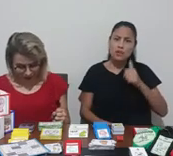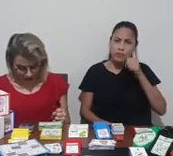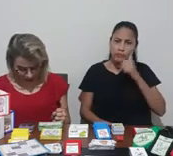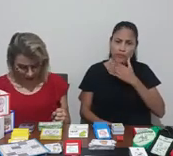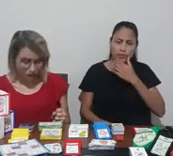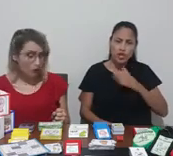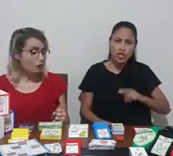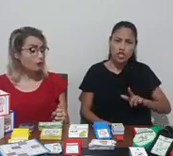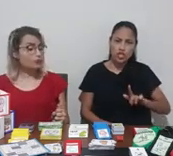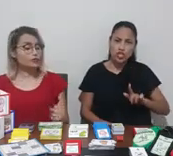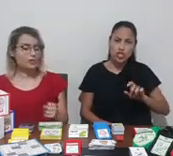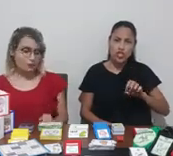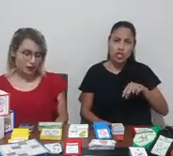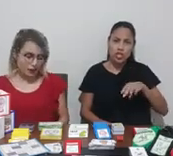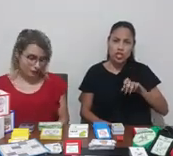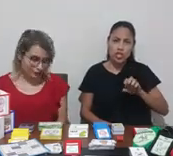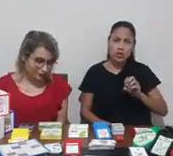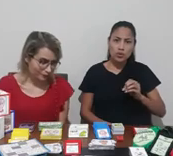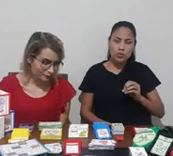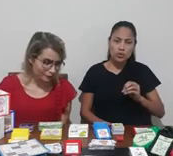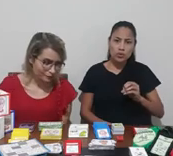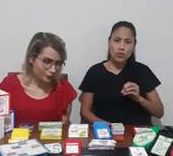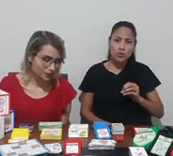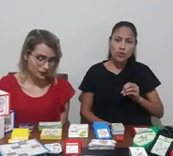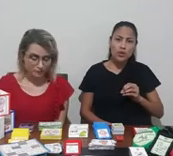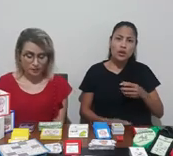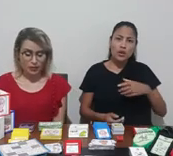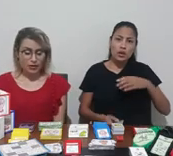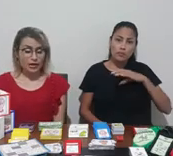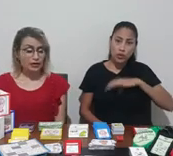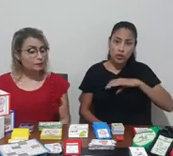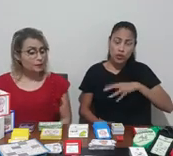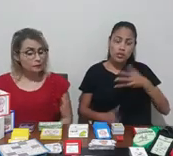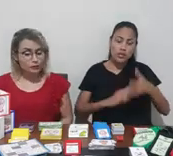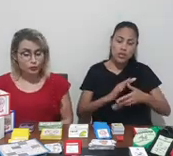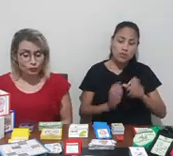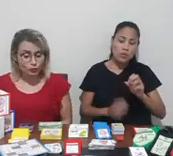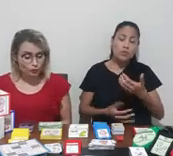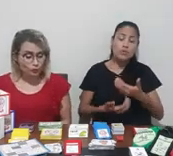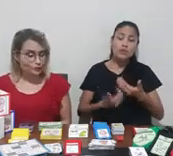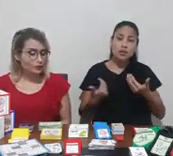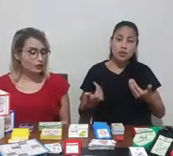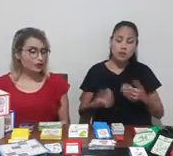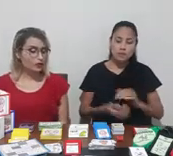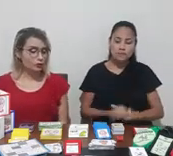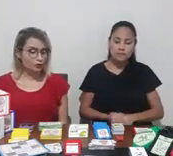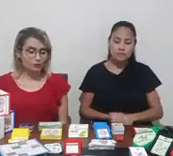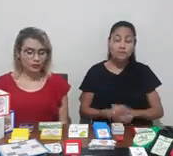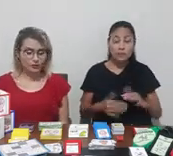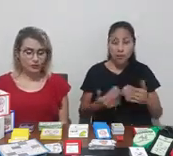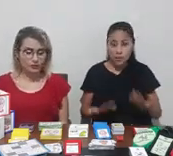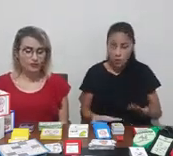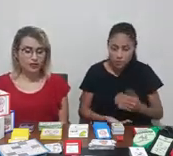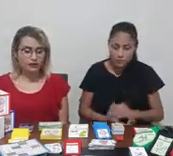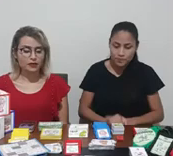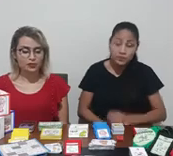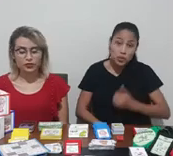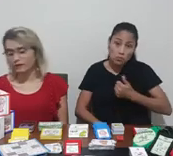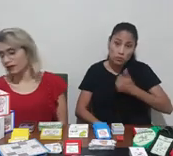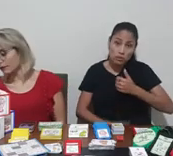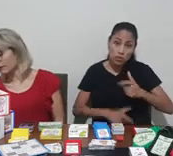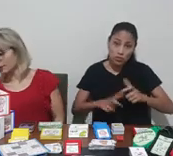em libras, ou separado. Pois é, aquele primeiro jogo que eu mostrei para vocês, né,